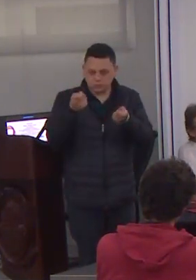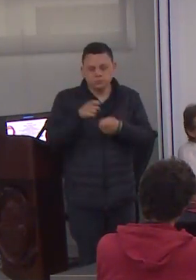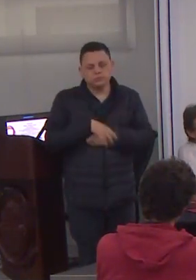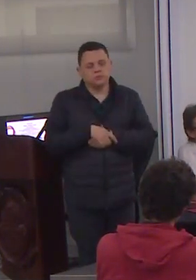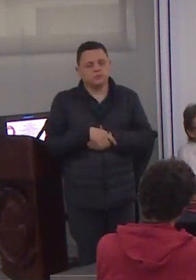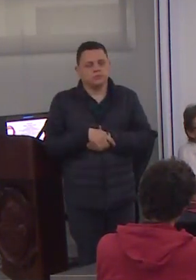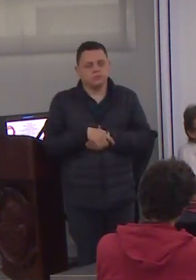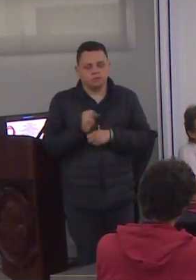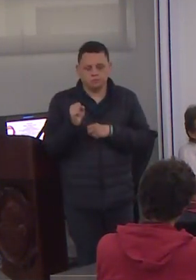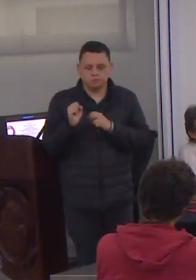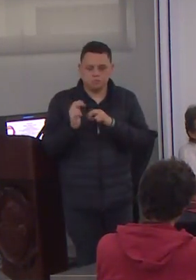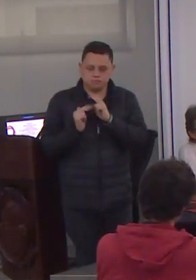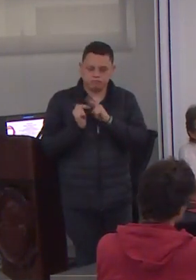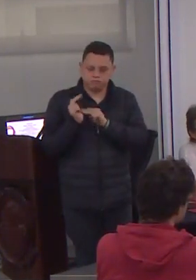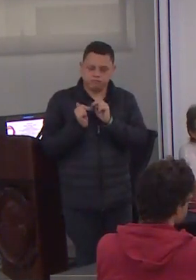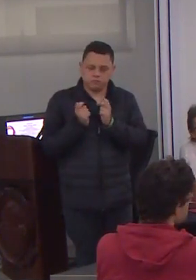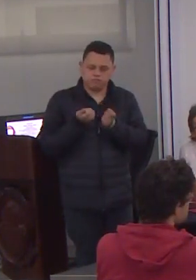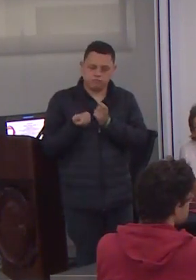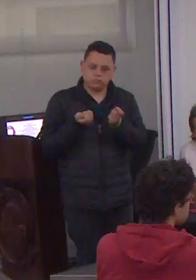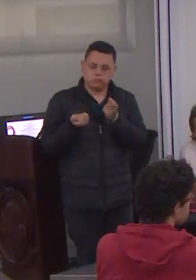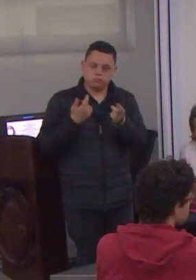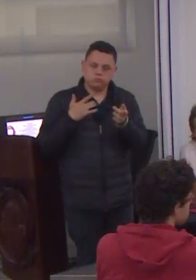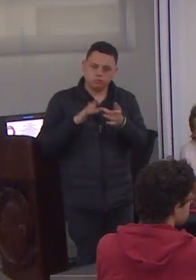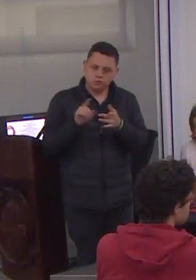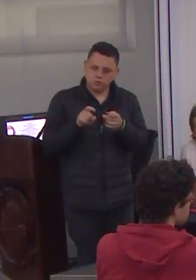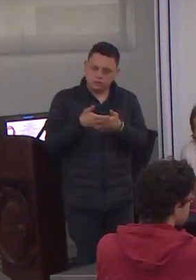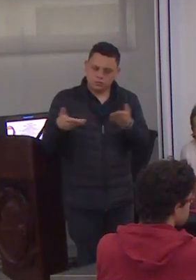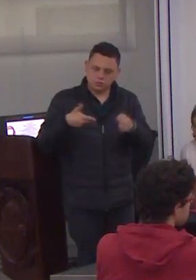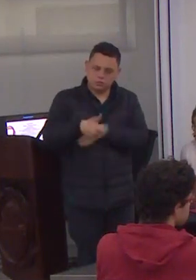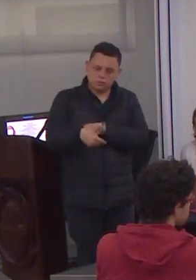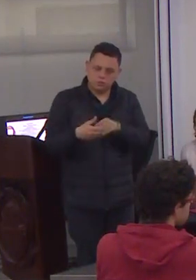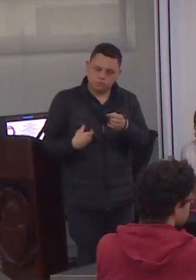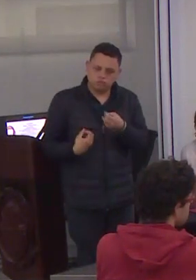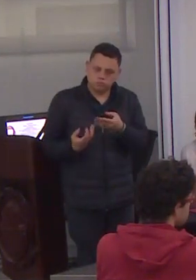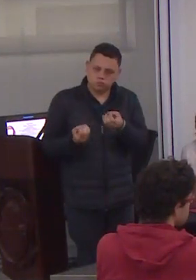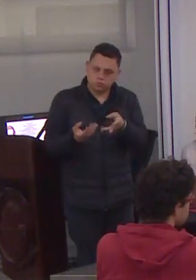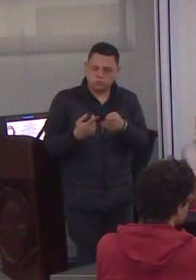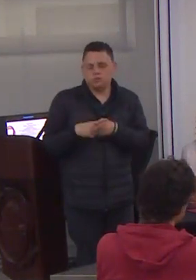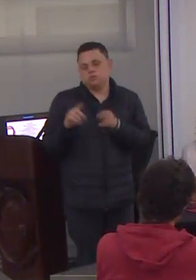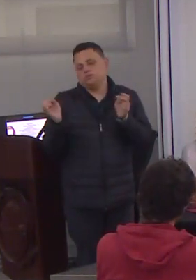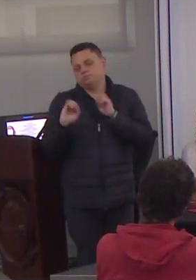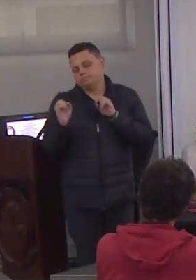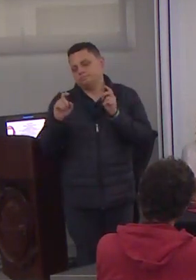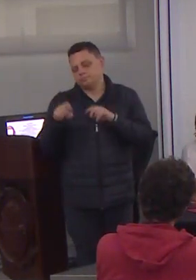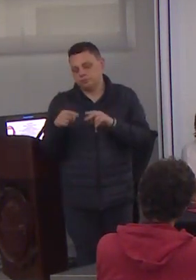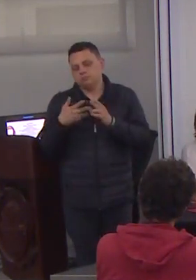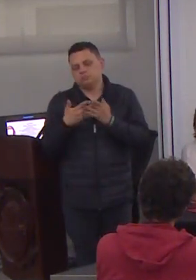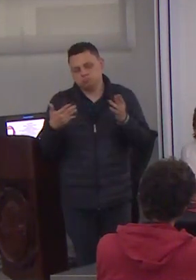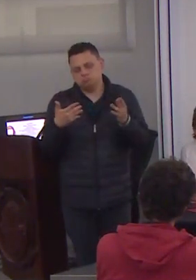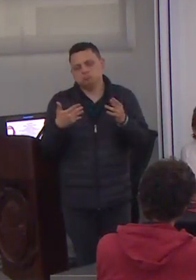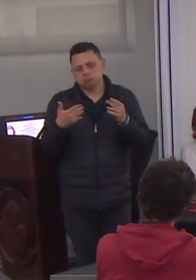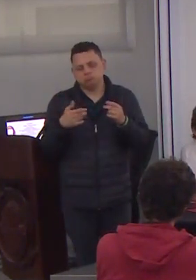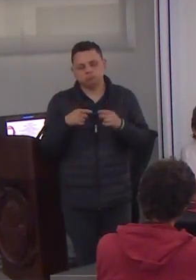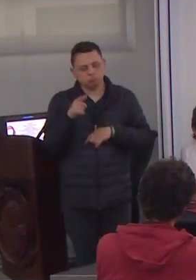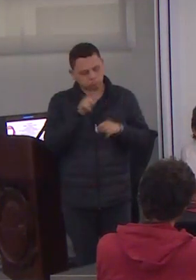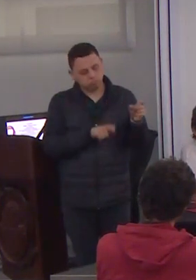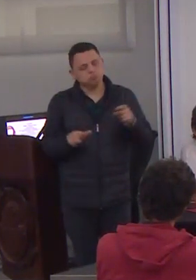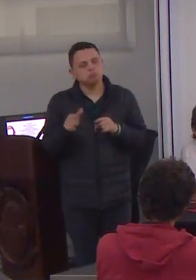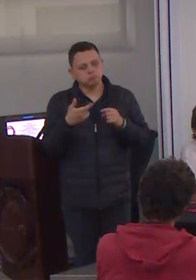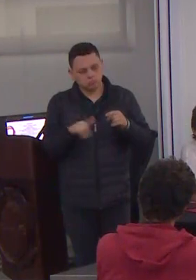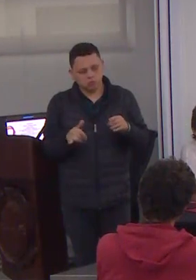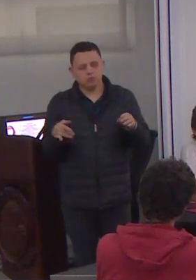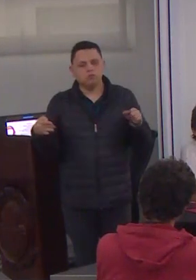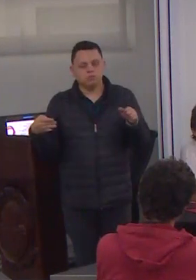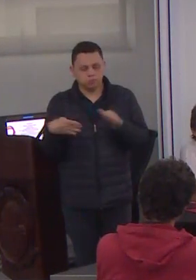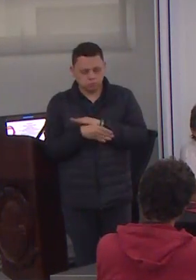que se van construyendo y que va requiriendo la respuesta es que sí tenemos varios muchachos que han pasado y que